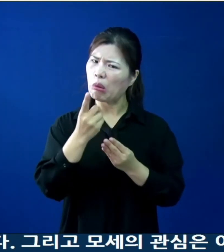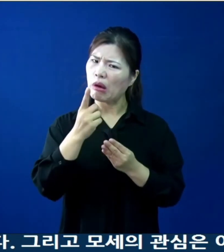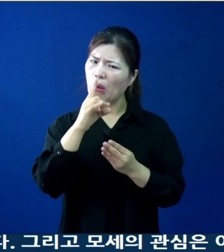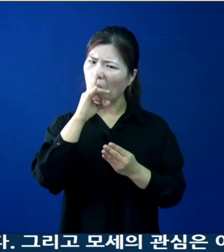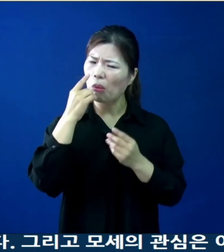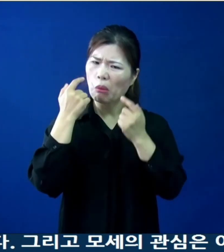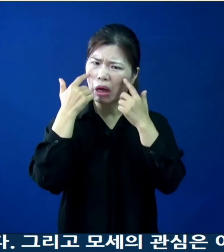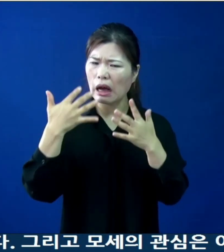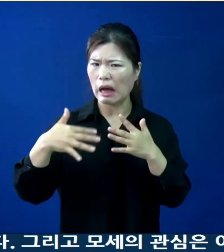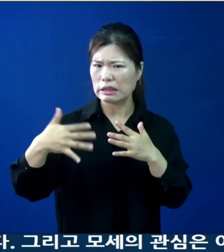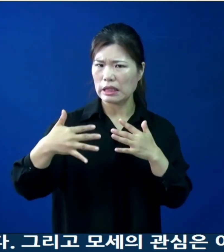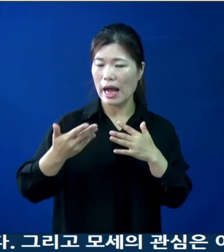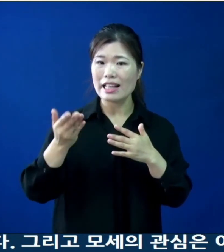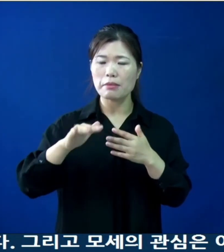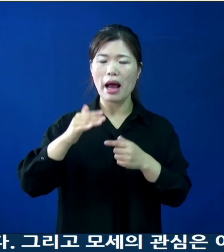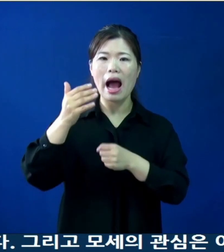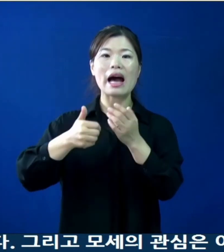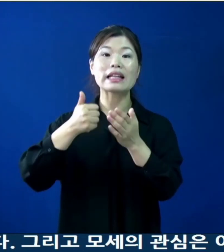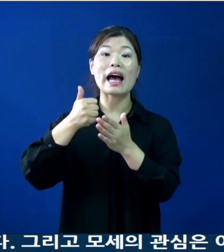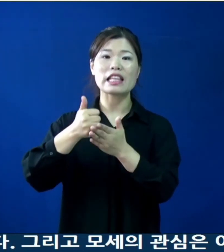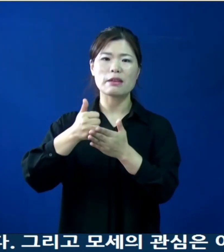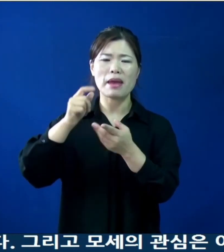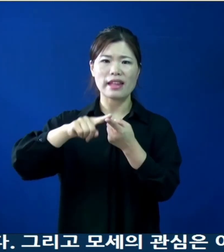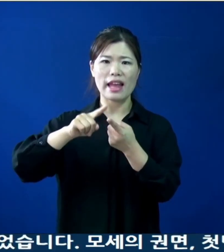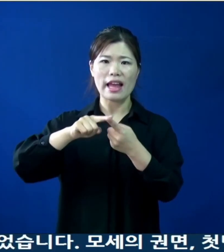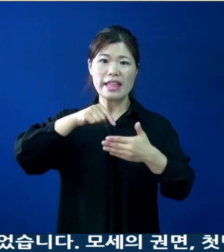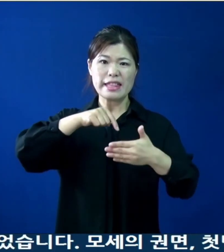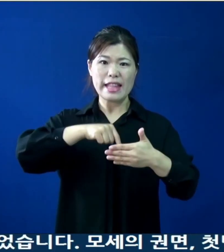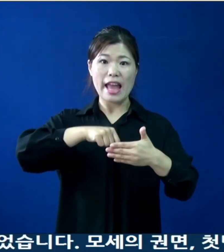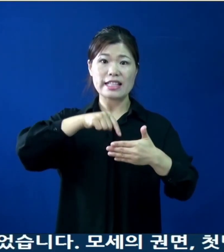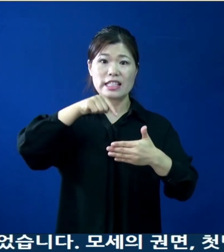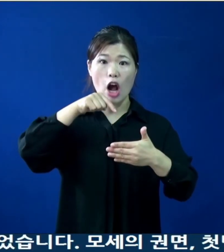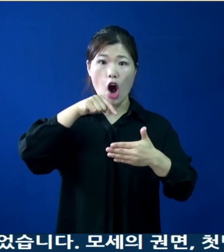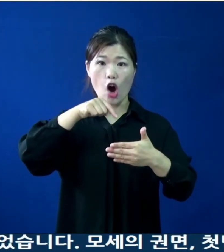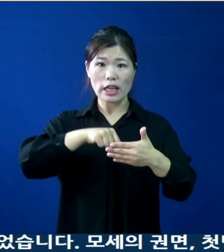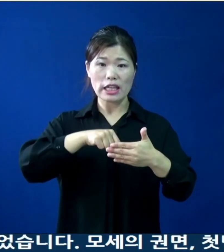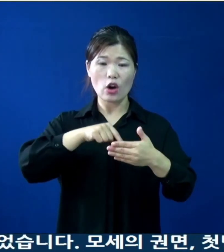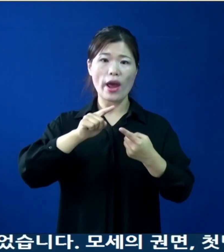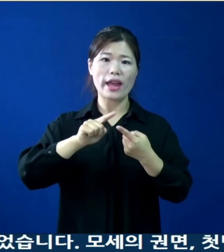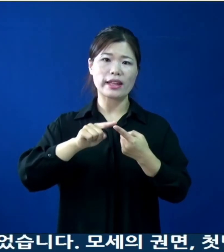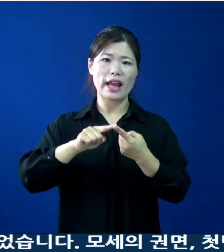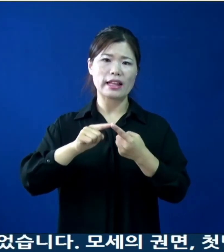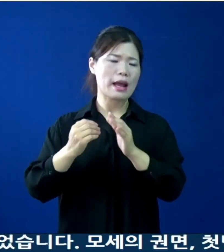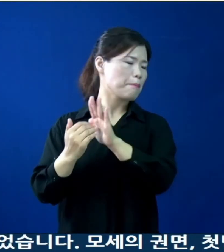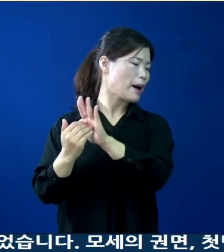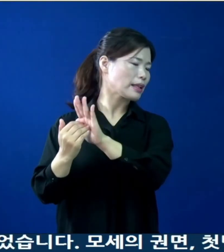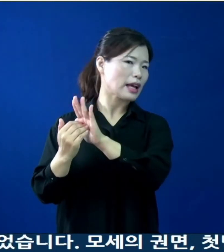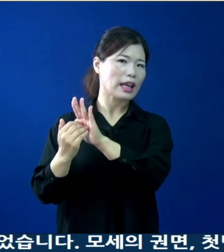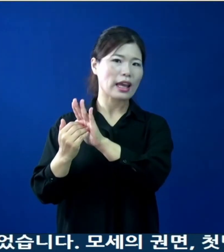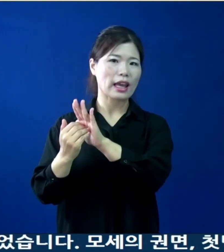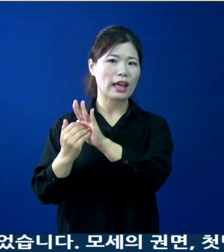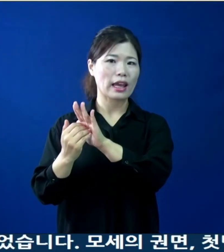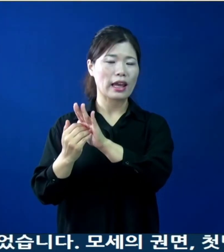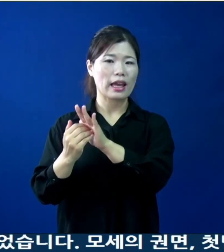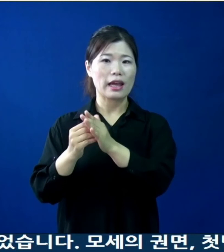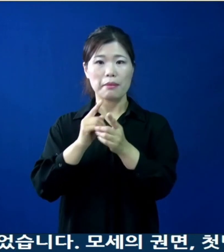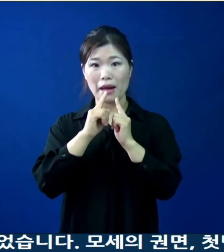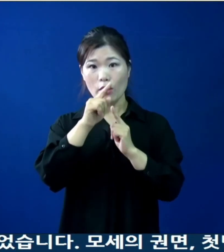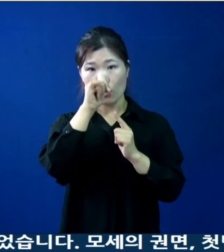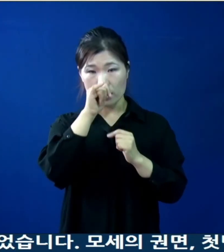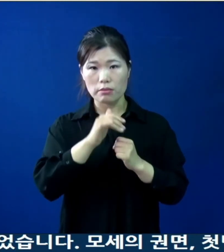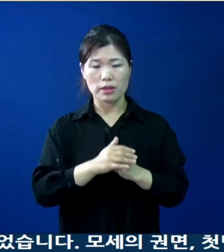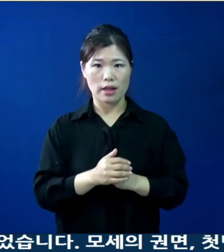대한 내적 반항의 요소가 있다, 이렇게 보는데 큰 이견이 없습니다. 그럴 것 같아요. 제가